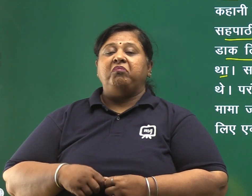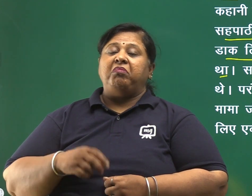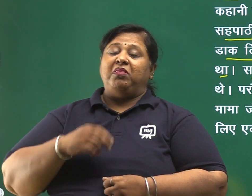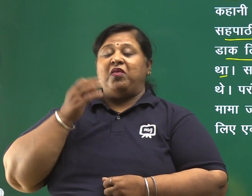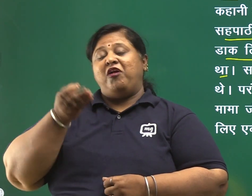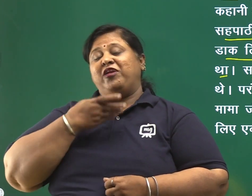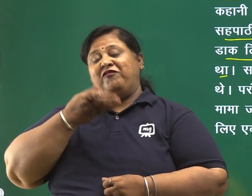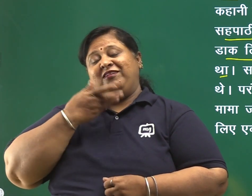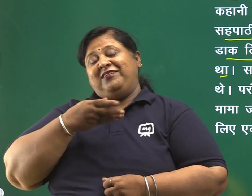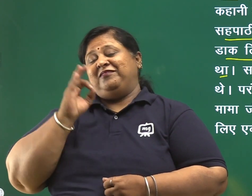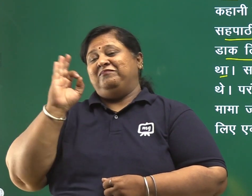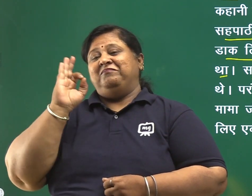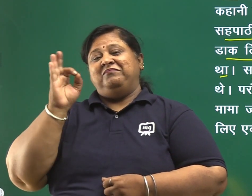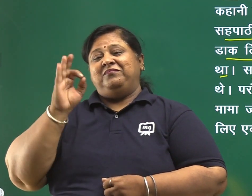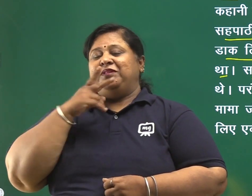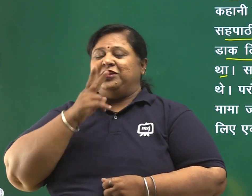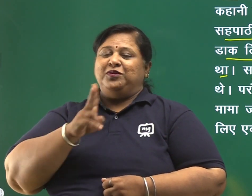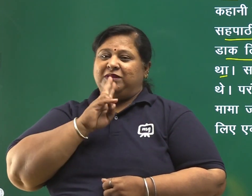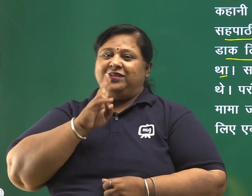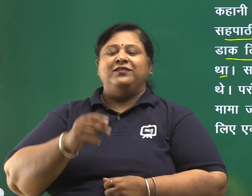तारीफ करते थे,